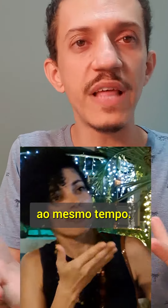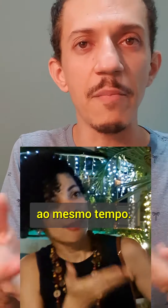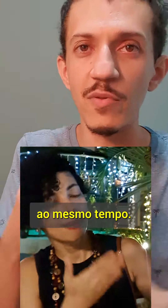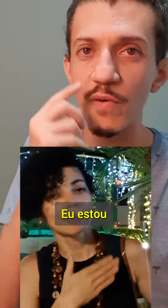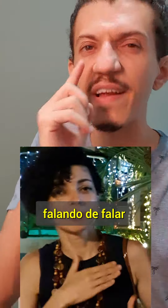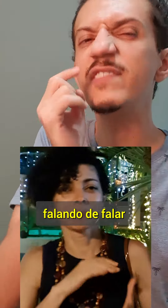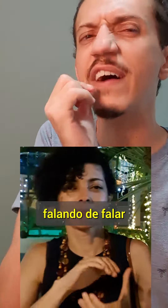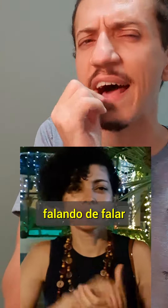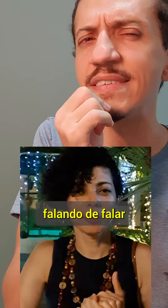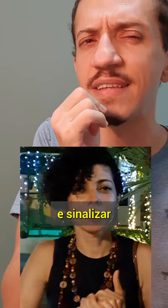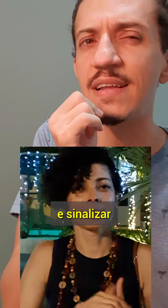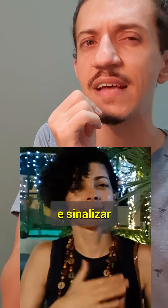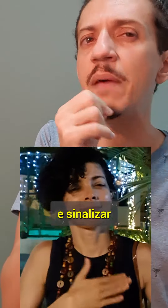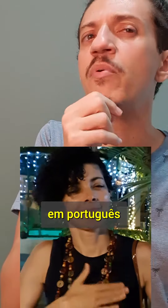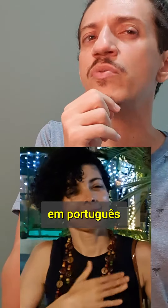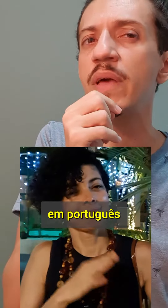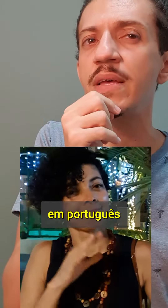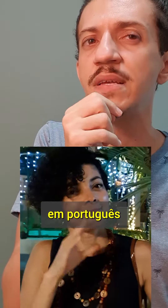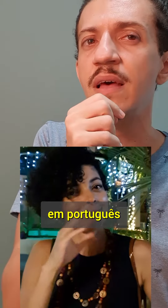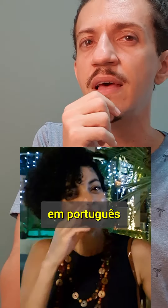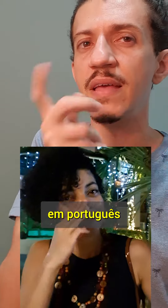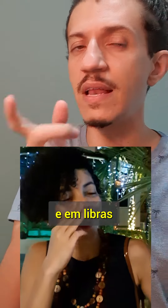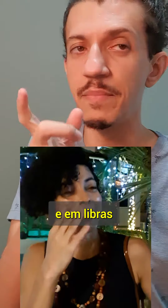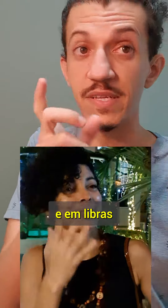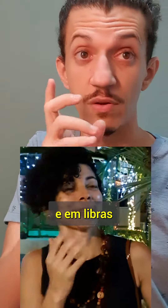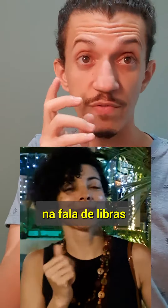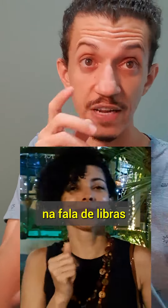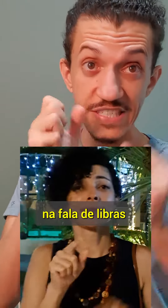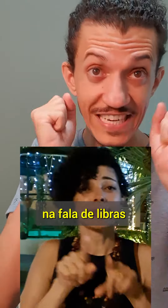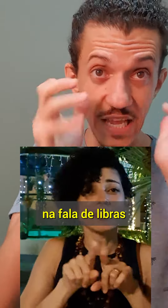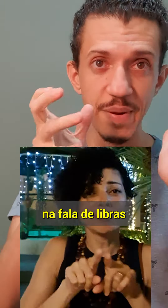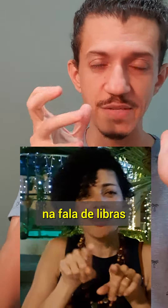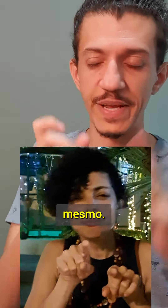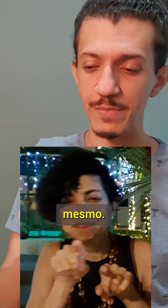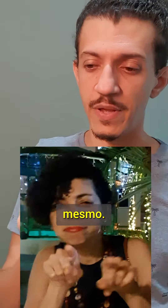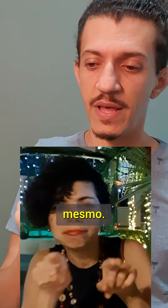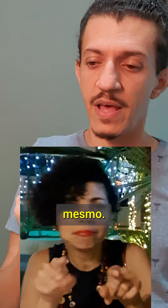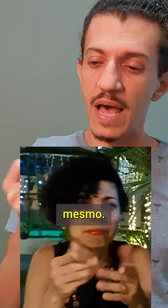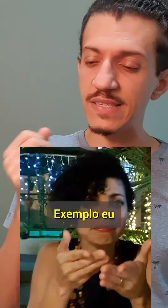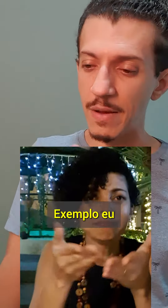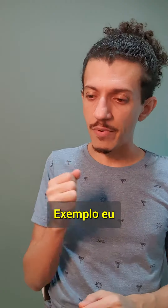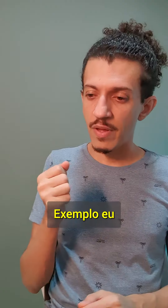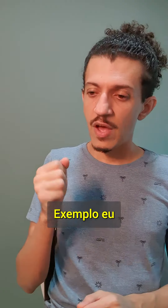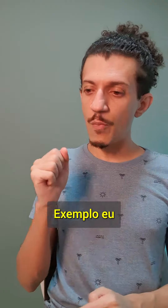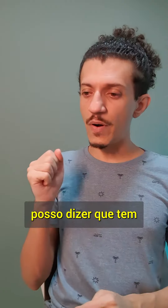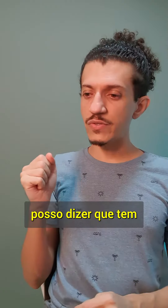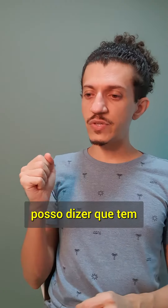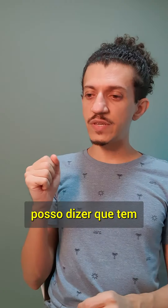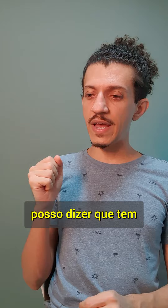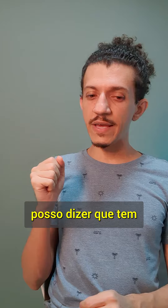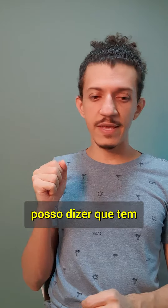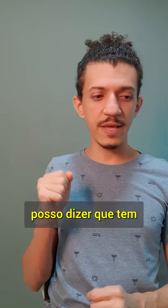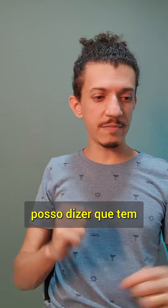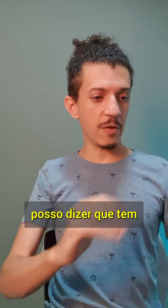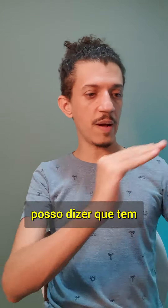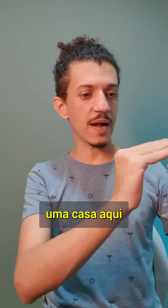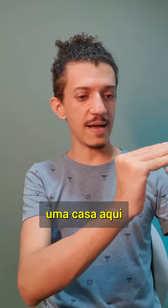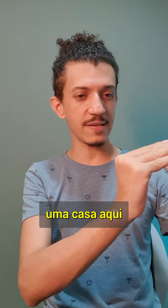tempo. Não estou falando de falar e sinalizar em português e em Libras, não. Estou falando de Libras mesmo. Por exemplo, eu posso dizer que tem uma casa